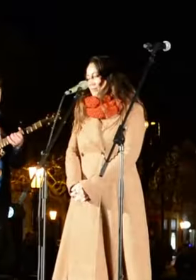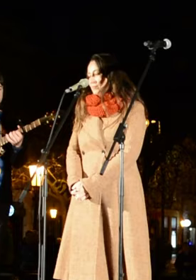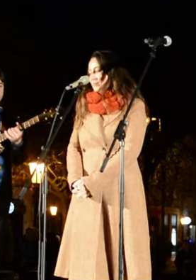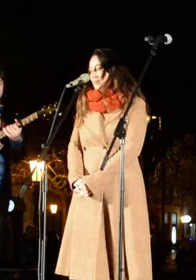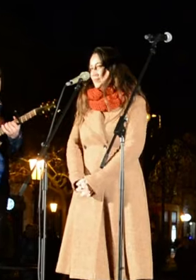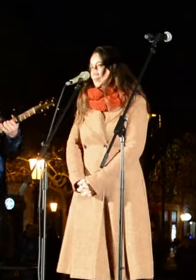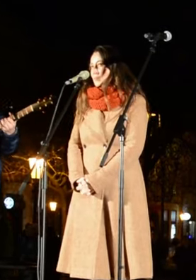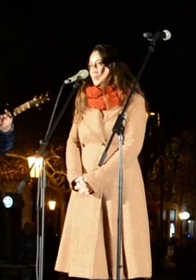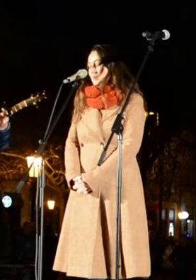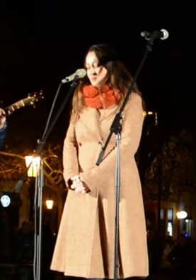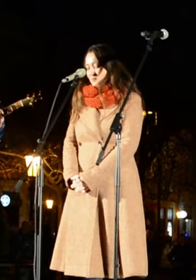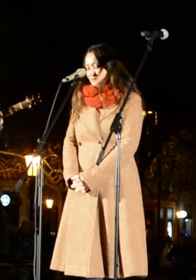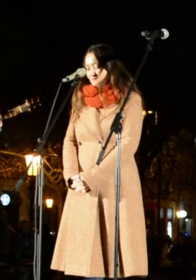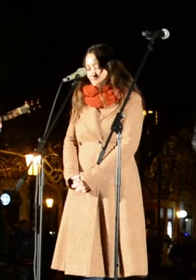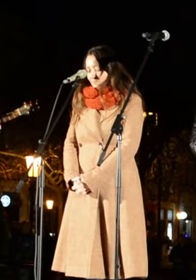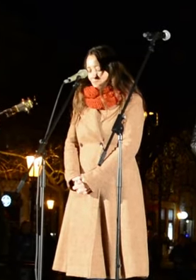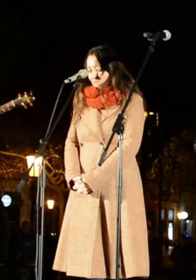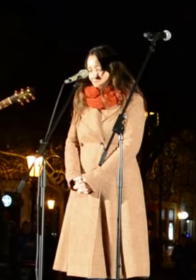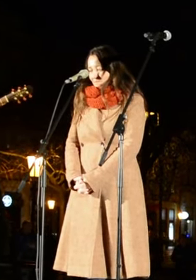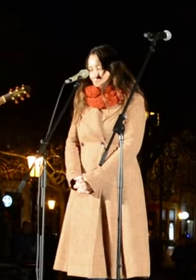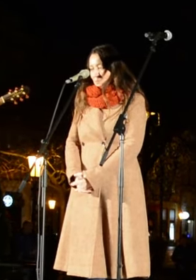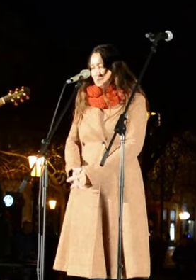je...